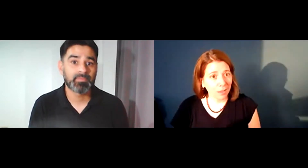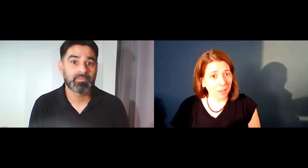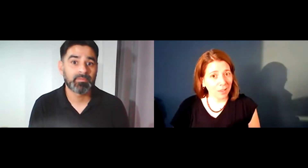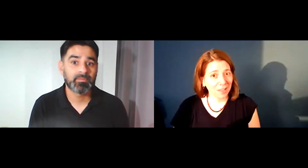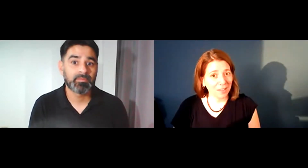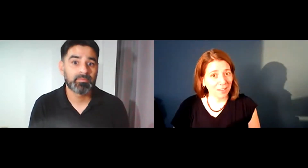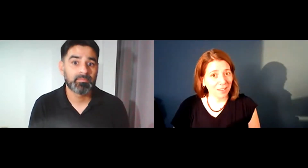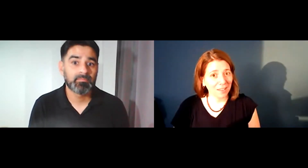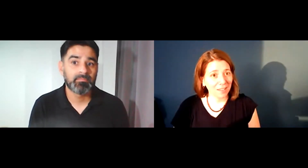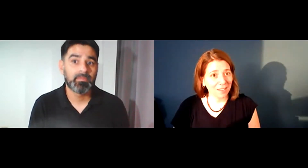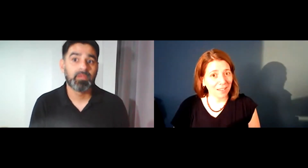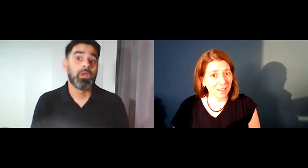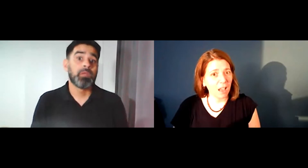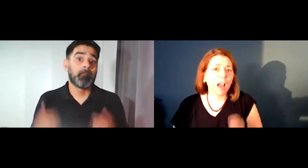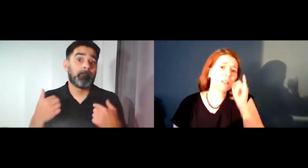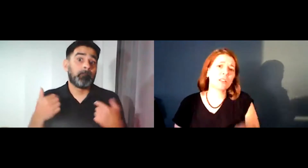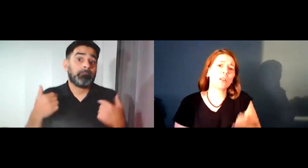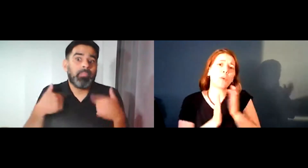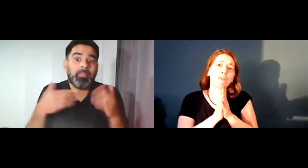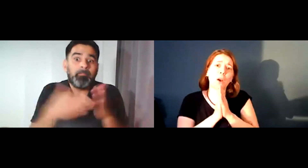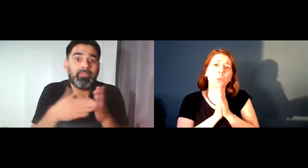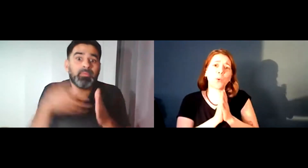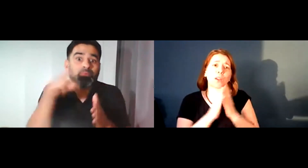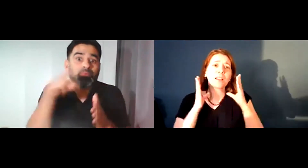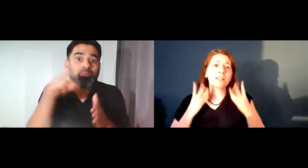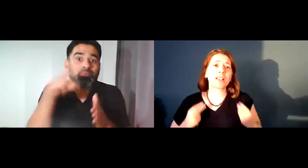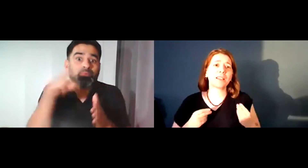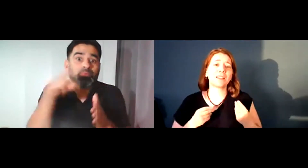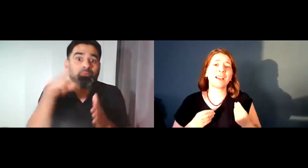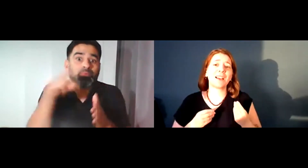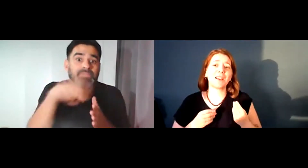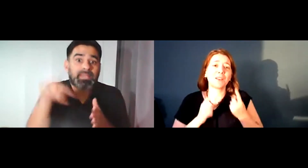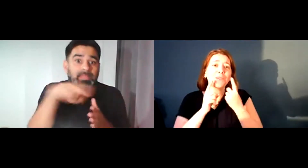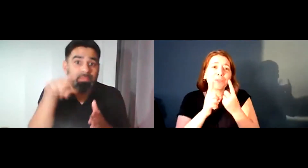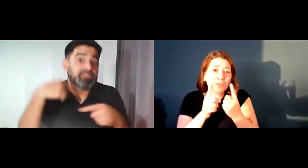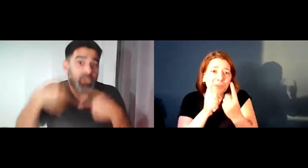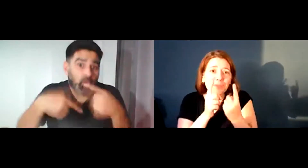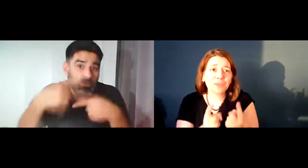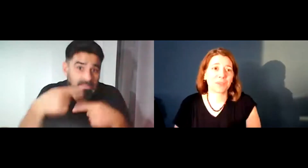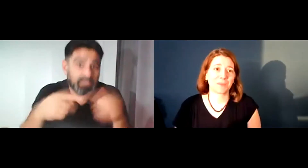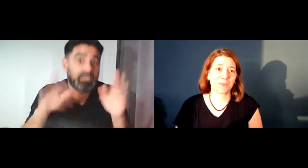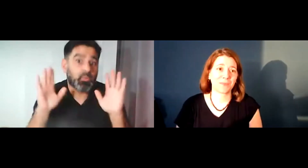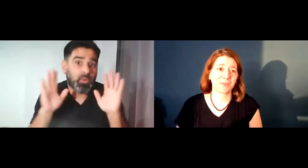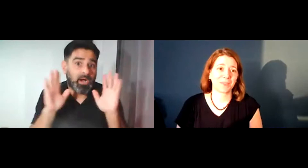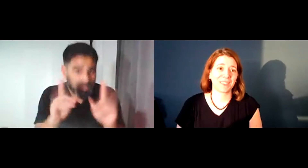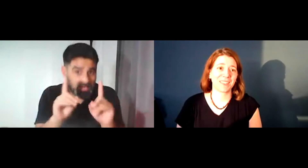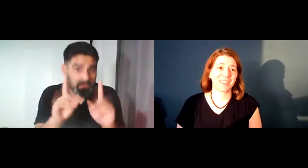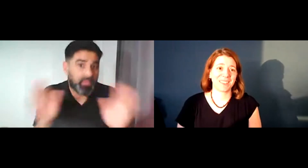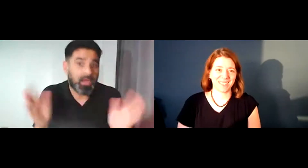Sí, que quede. Porque si queda, sí. Nos podemos avisar entre todos si alguno no vio,